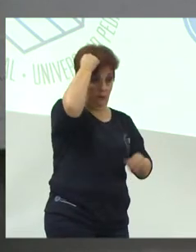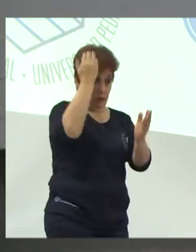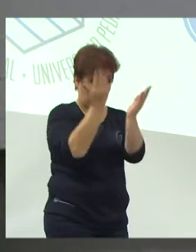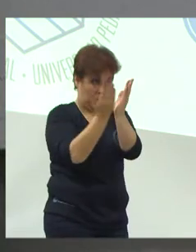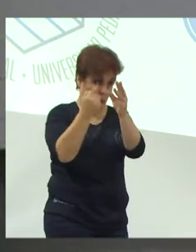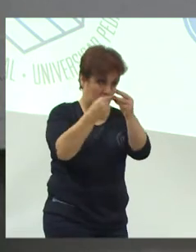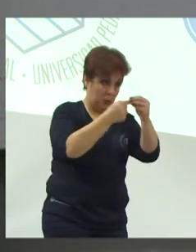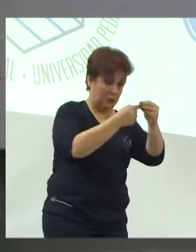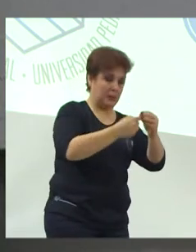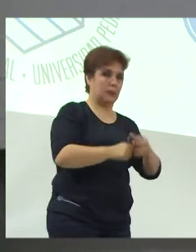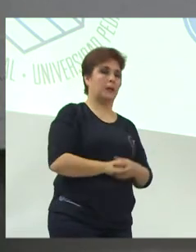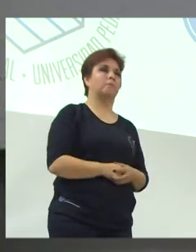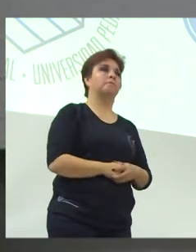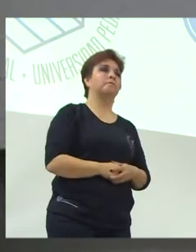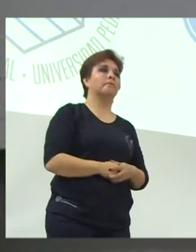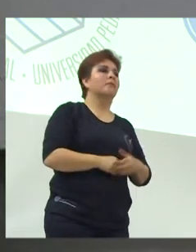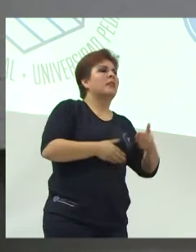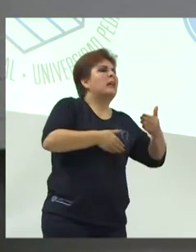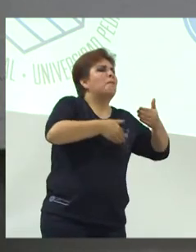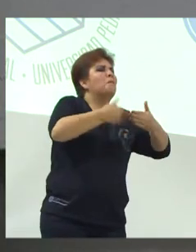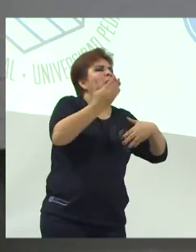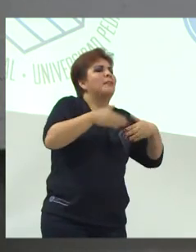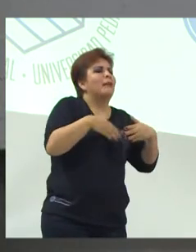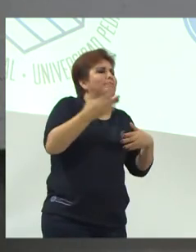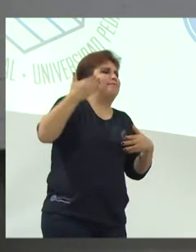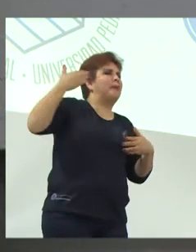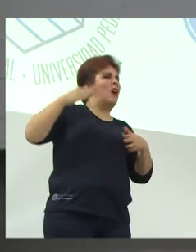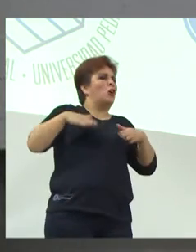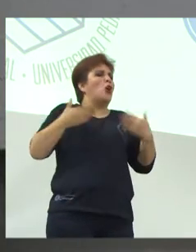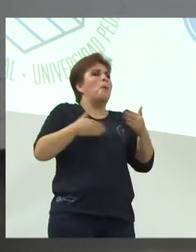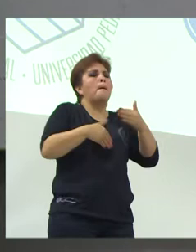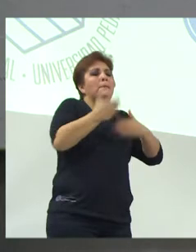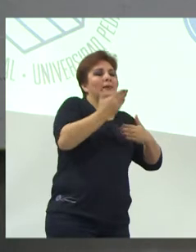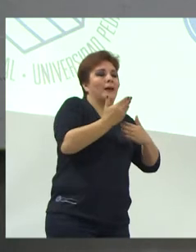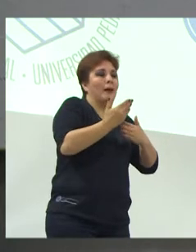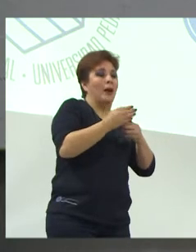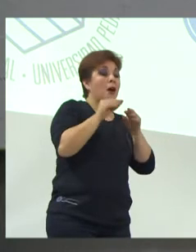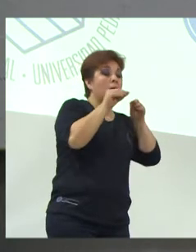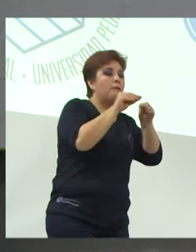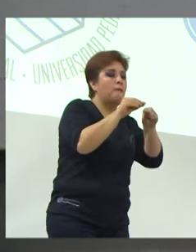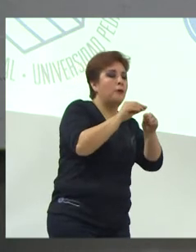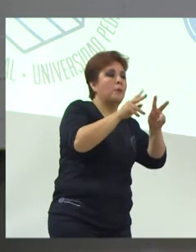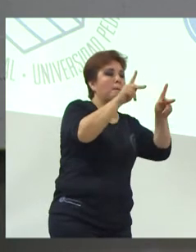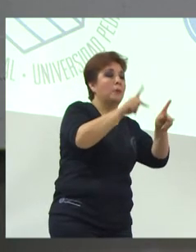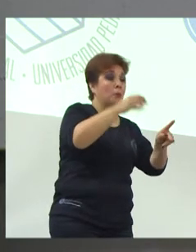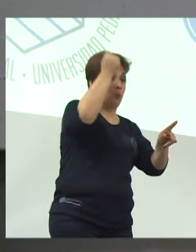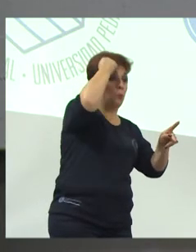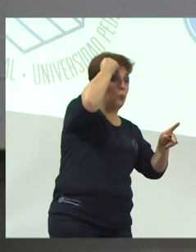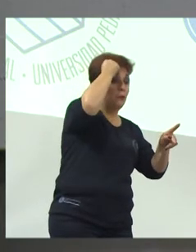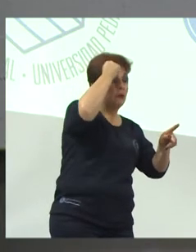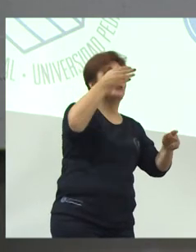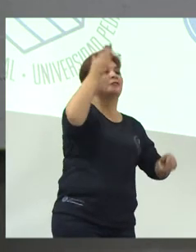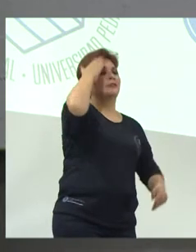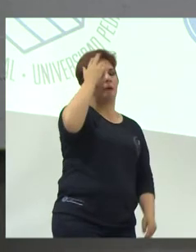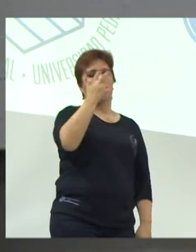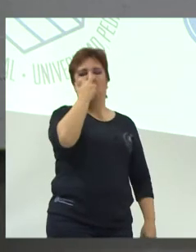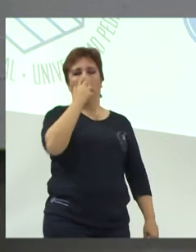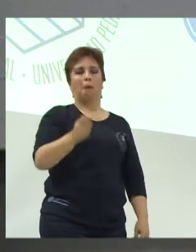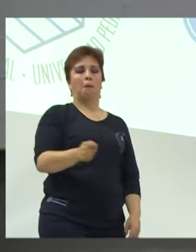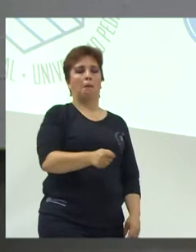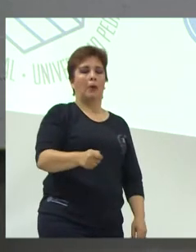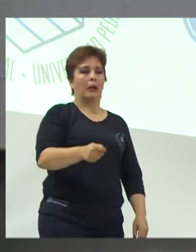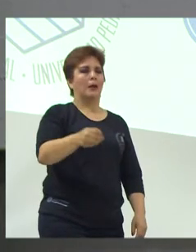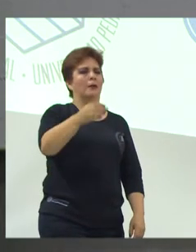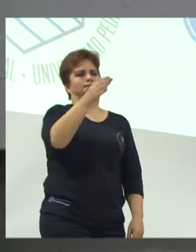inició con el programa de tipología a nivel de perito con una duración de un año se hicieron prácticas